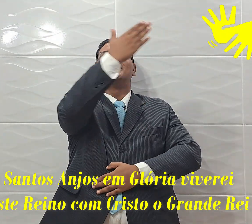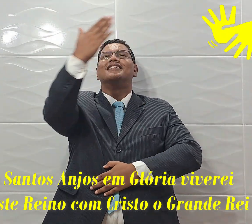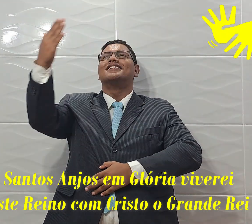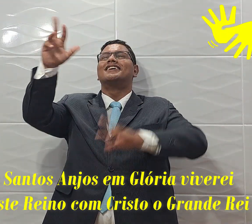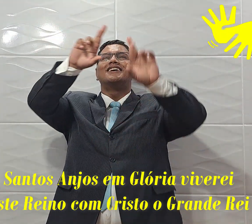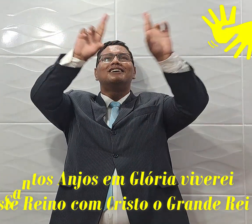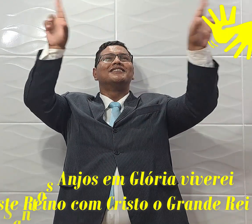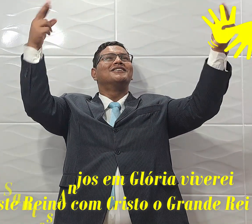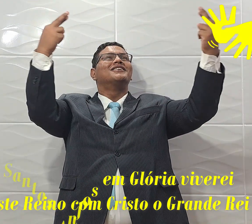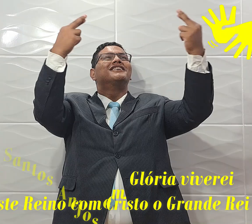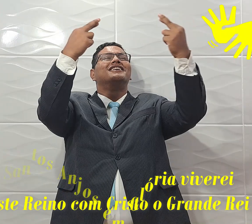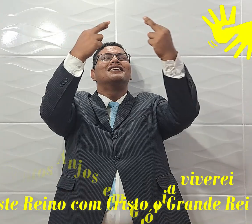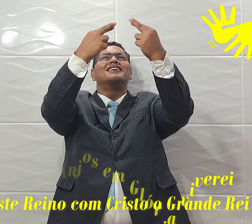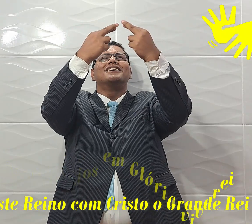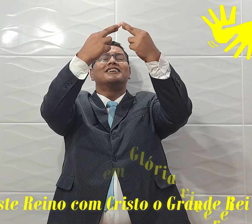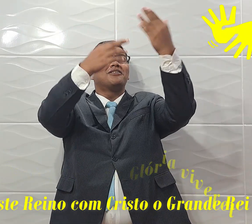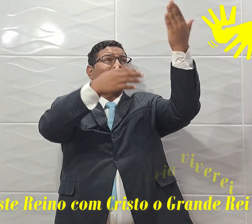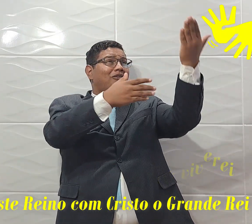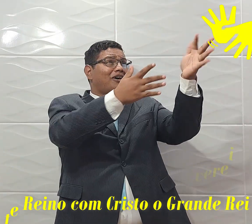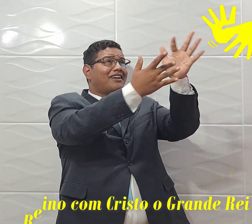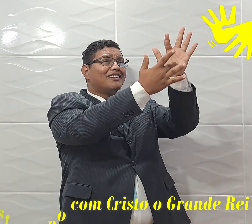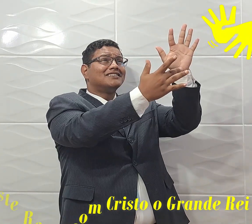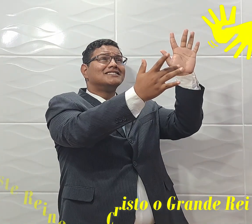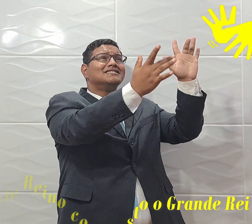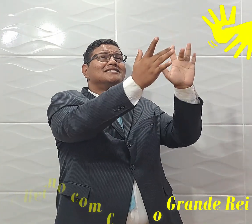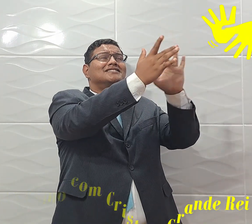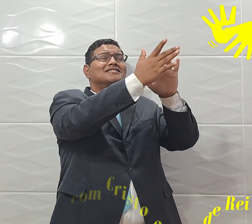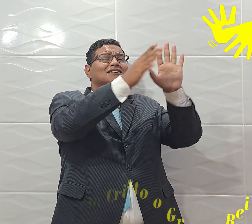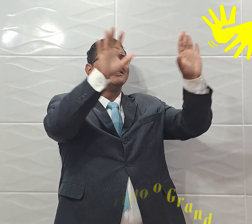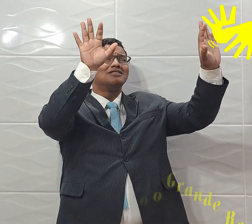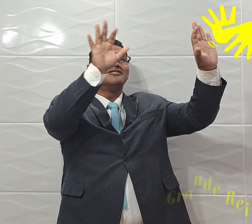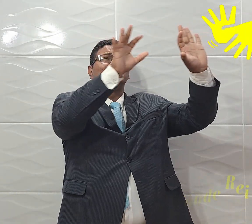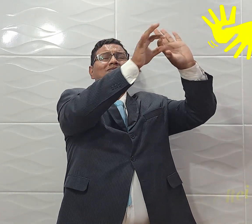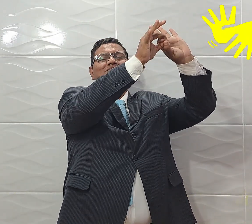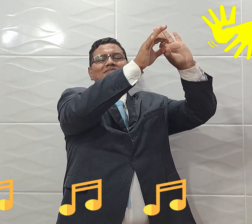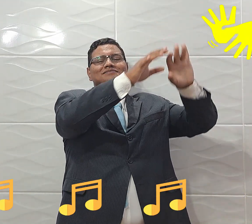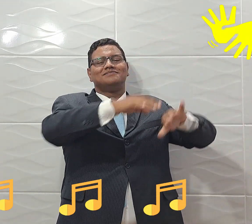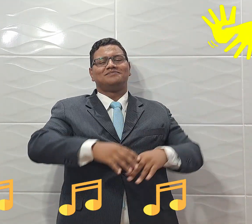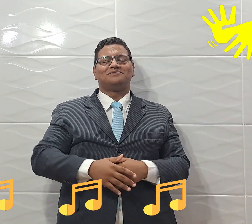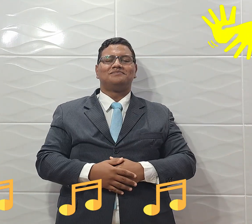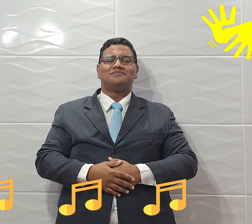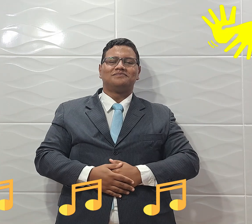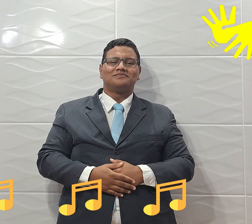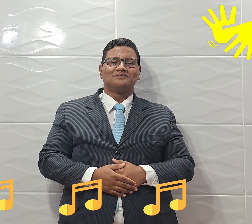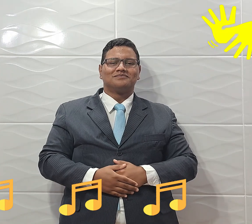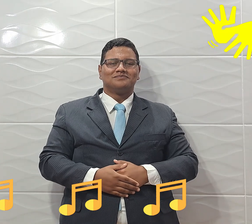reino com Cristo grande rei.